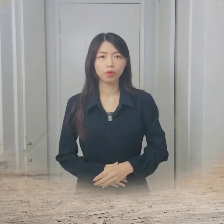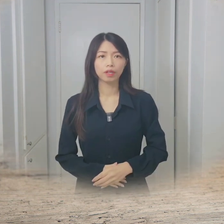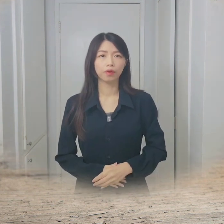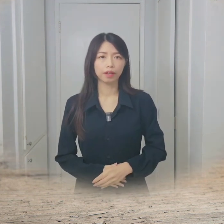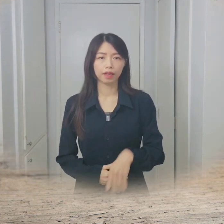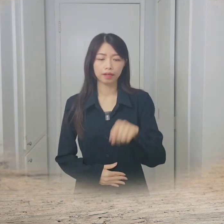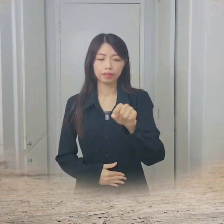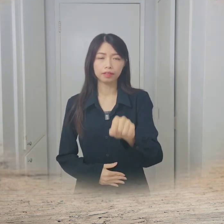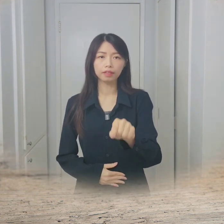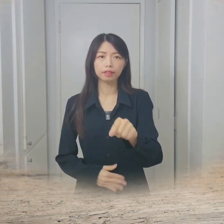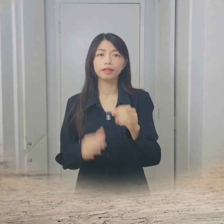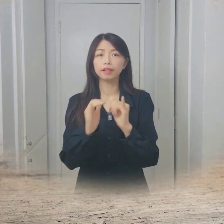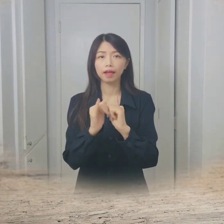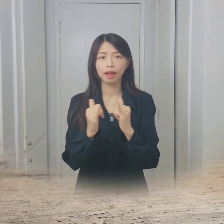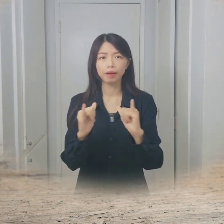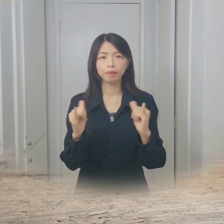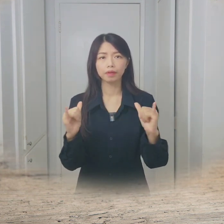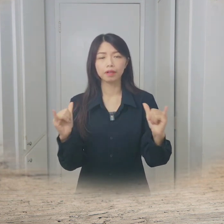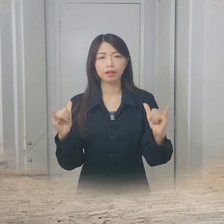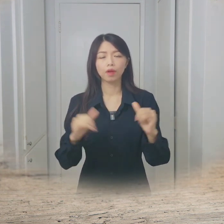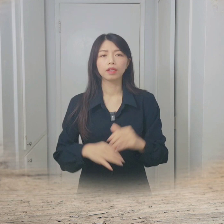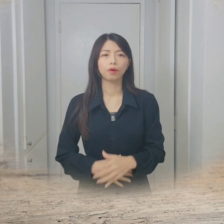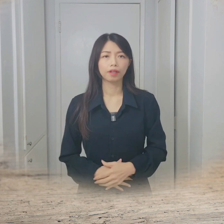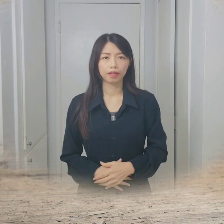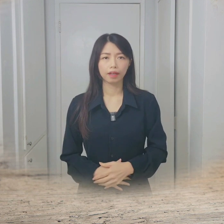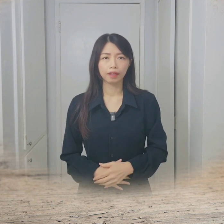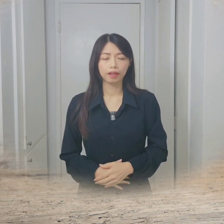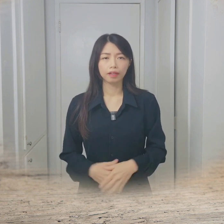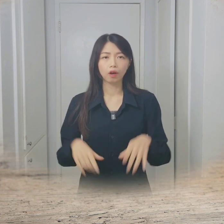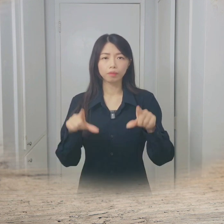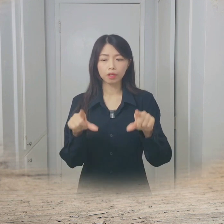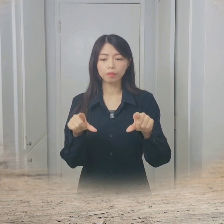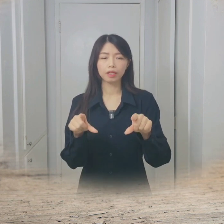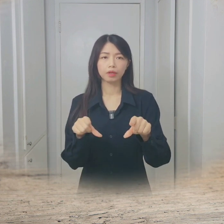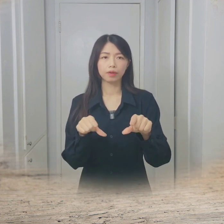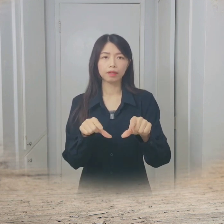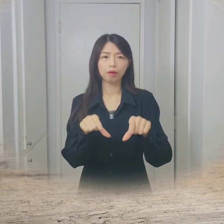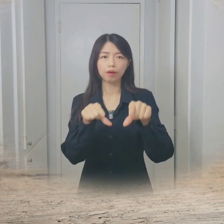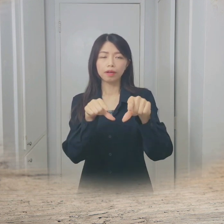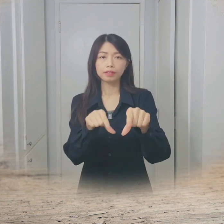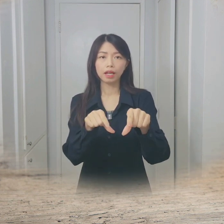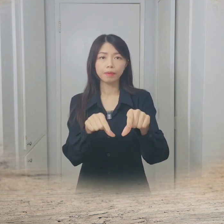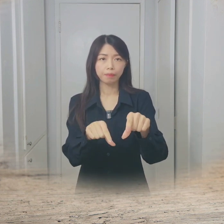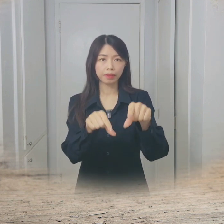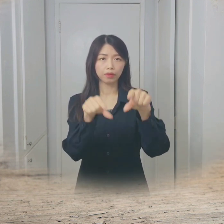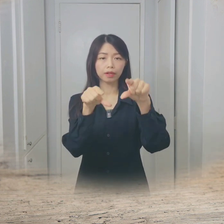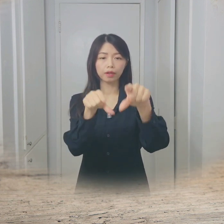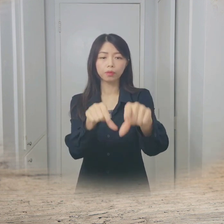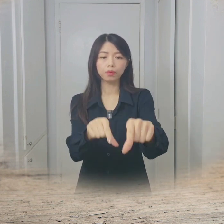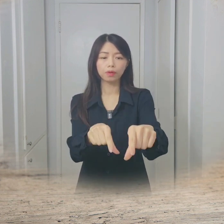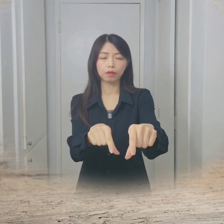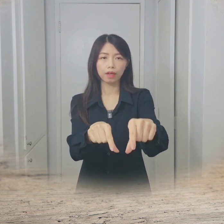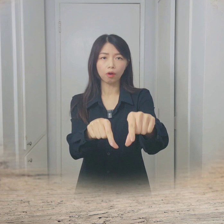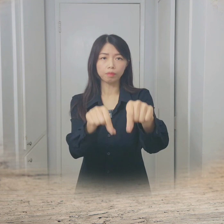사람 되길 원하네 그 사람 되길 원하네 일단 엄지검지를 이용해서 그 사람이 앞에 있다고